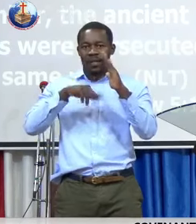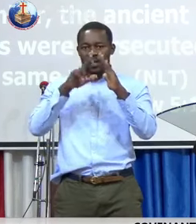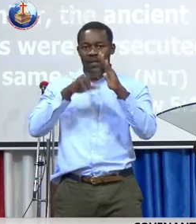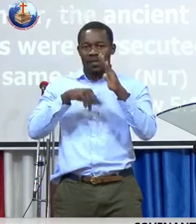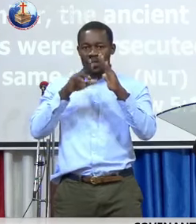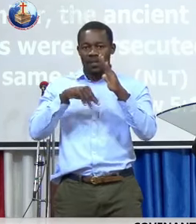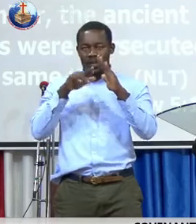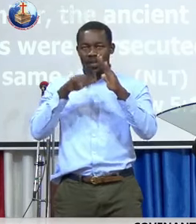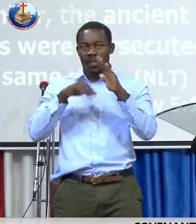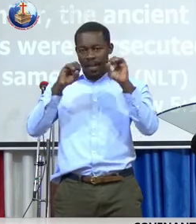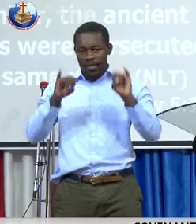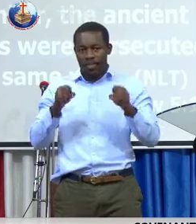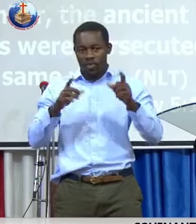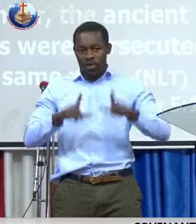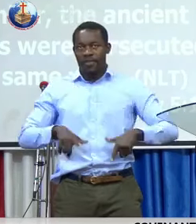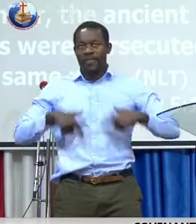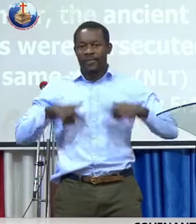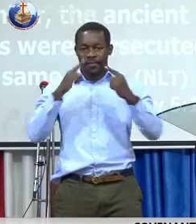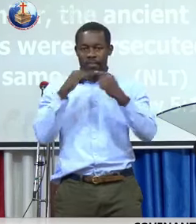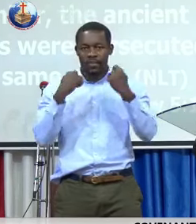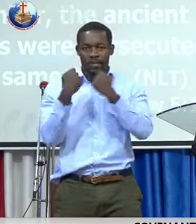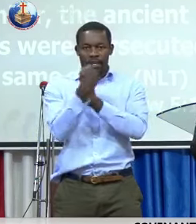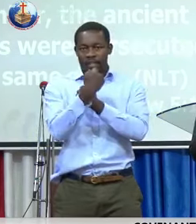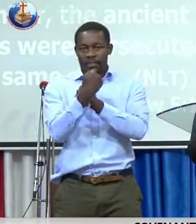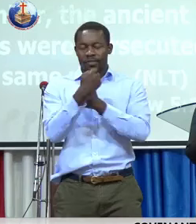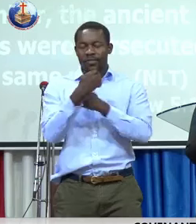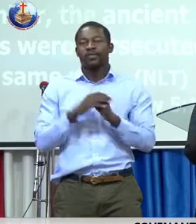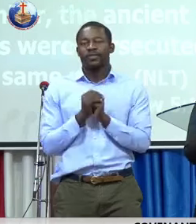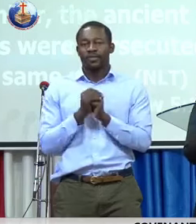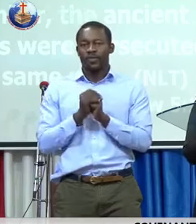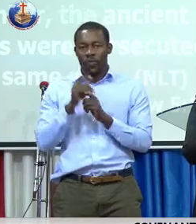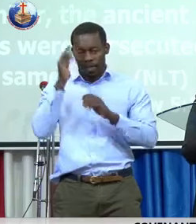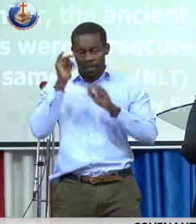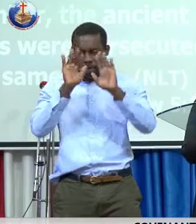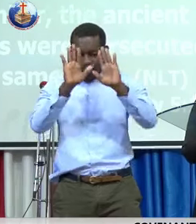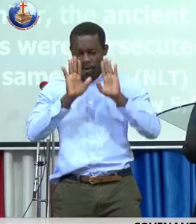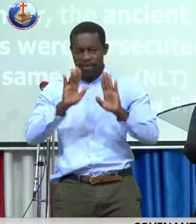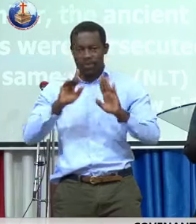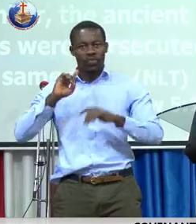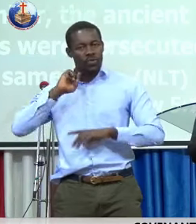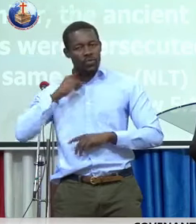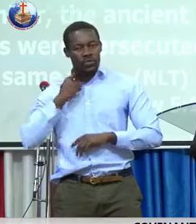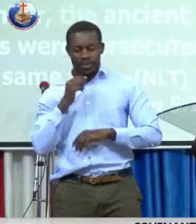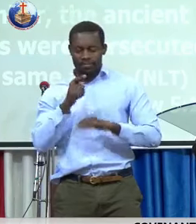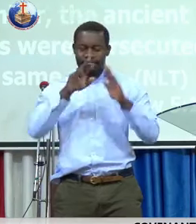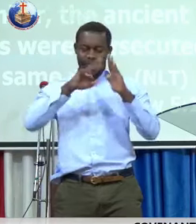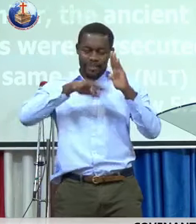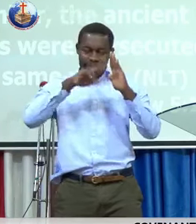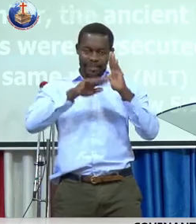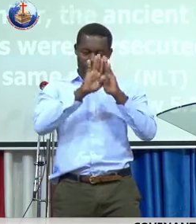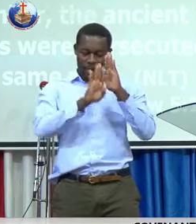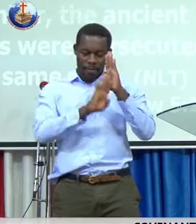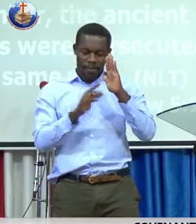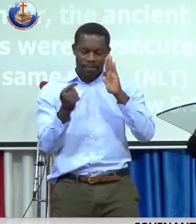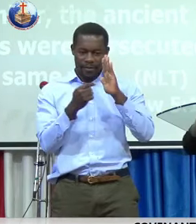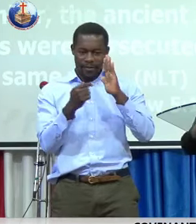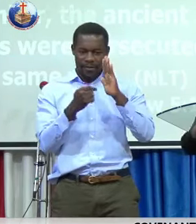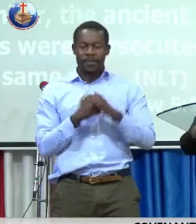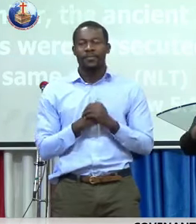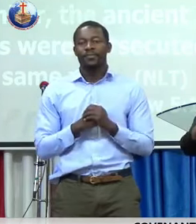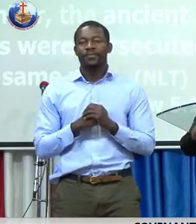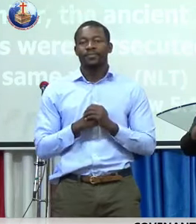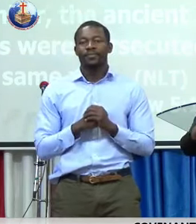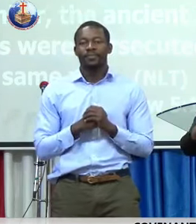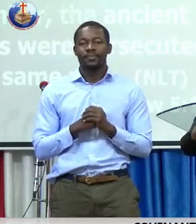Living Translation because there are certain concepts that I want us to grasp from that version. Naomba kwamba tukasome kutoka hiyo nakala ya